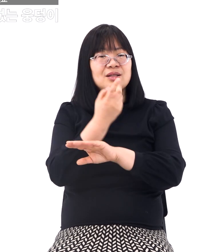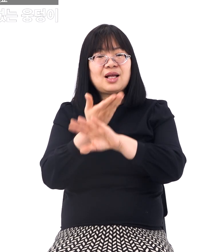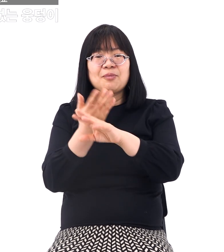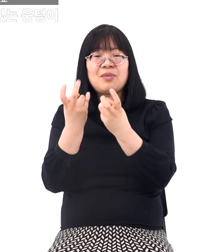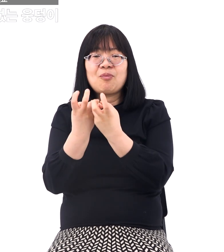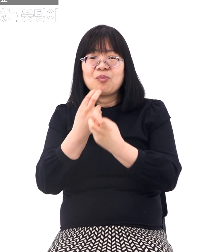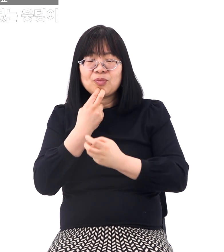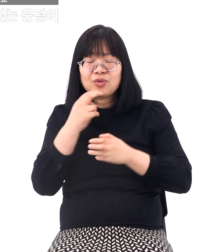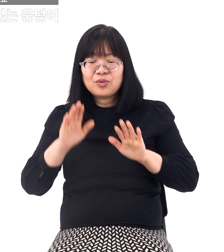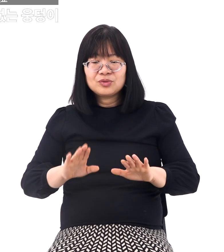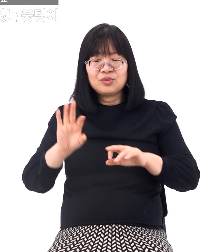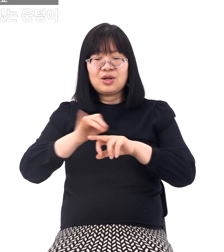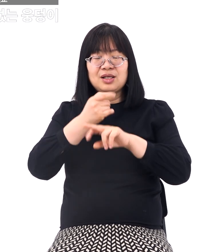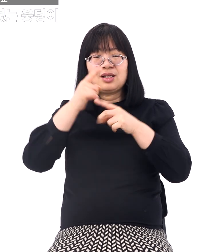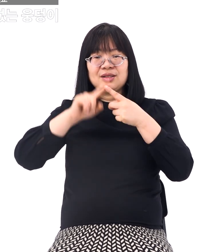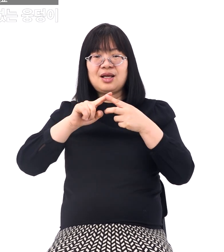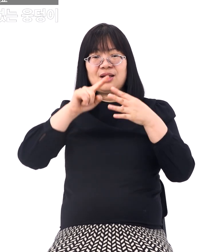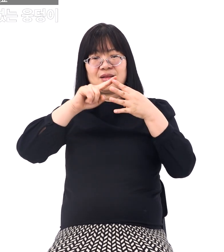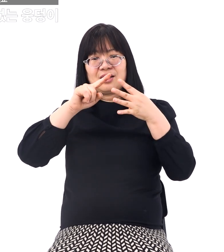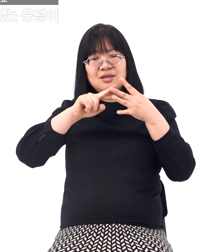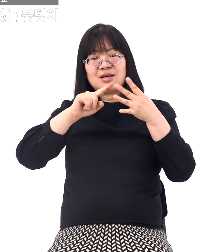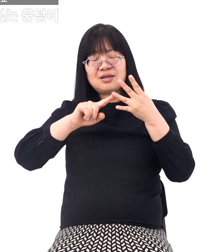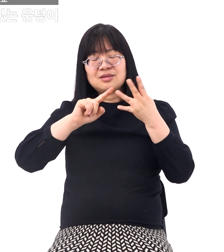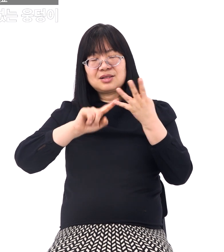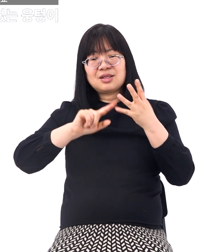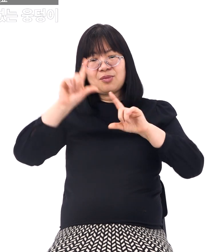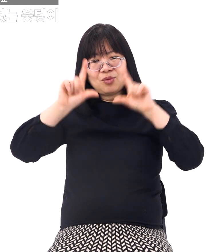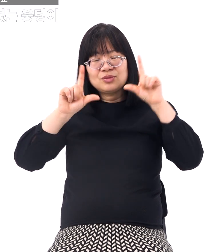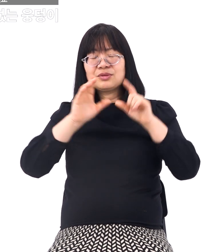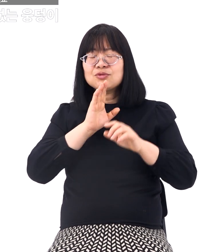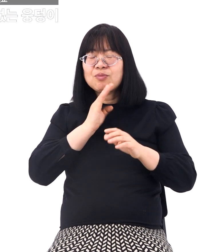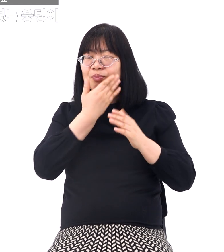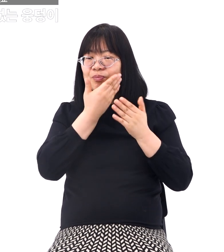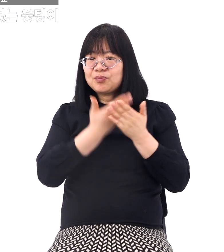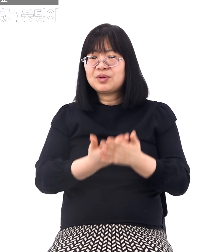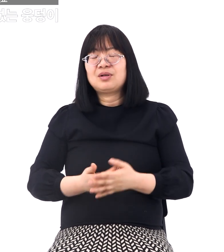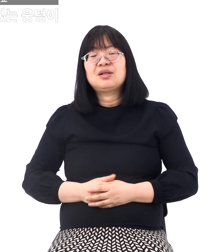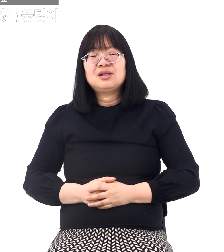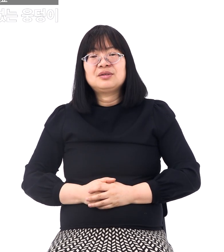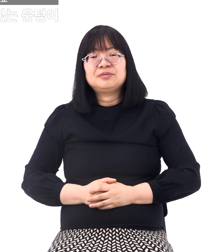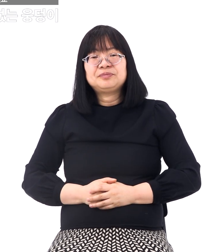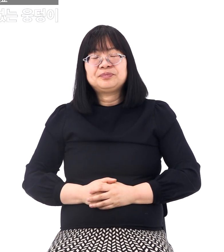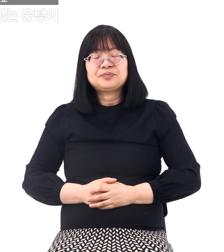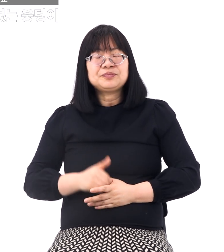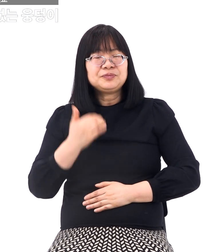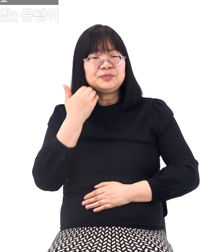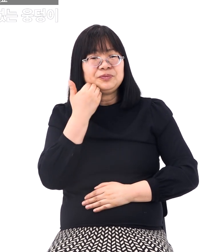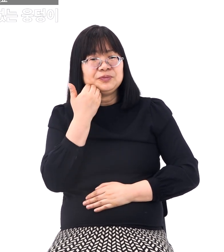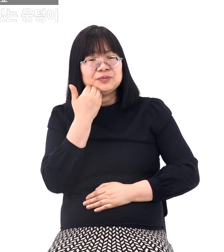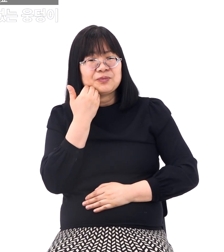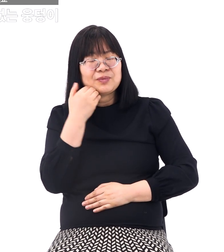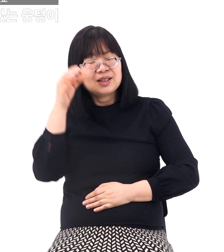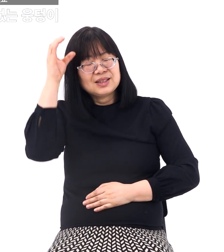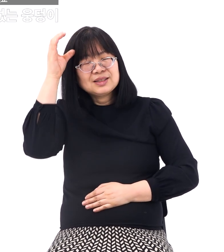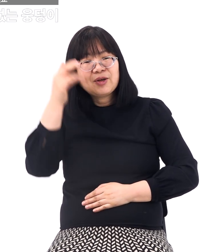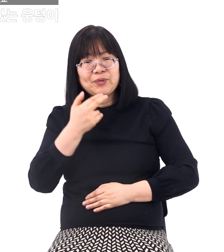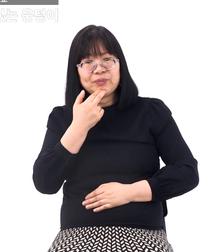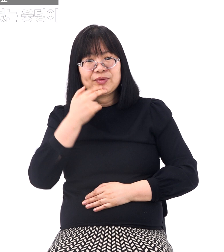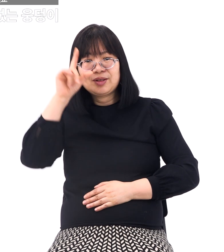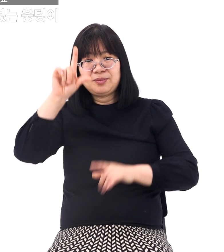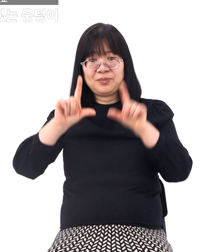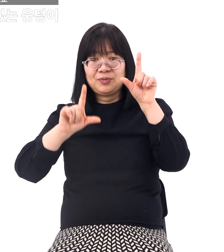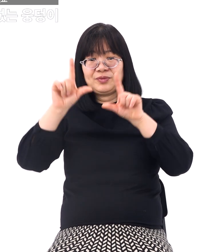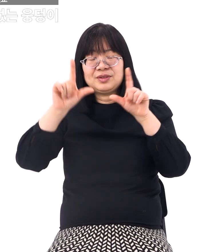오늘 여기 왕에 대한 네 가지 묘사는 굉장히 중요한 거예요. 누구도 기대하지 않았던